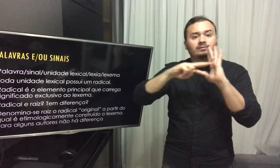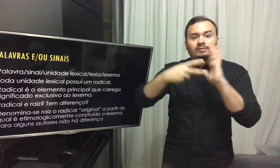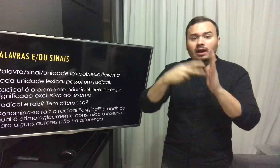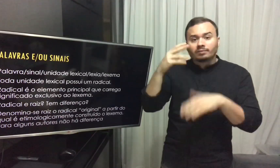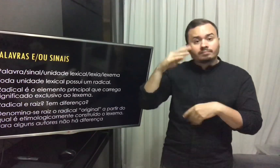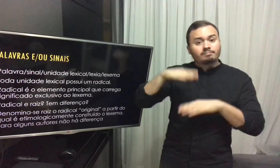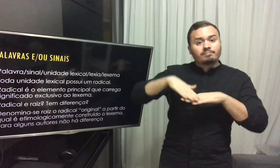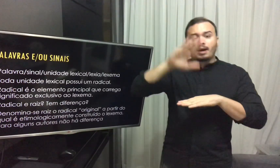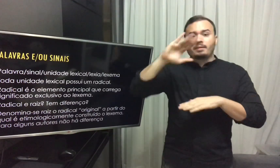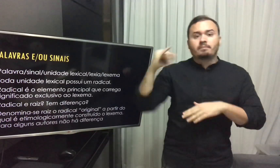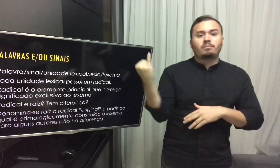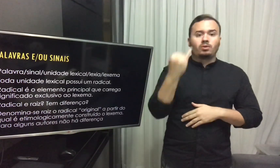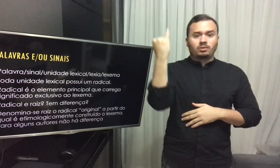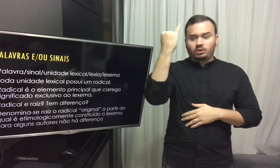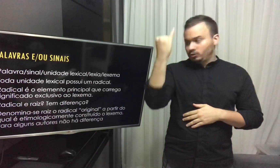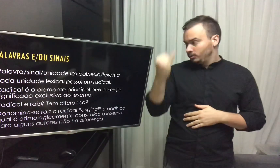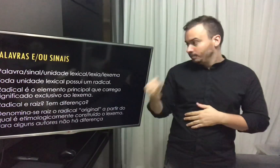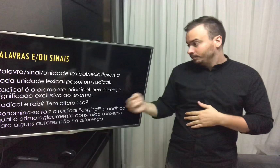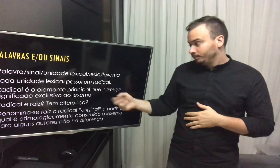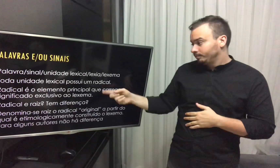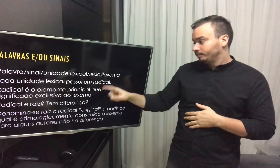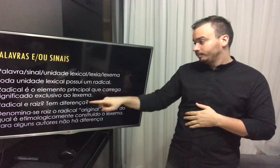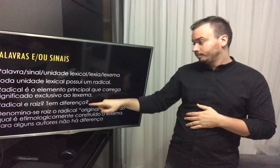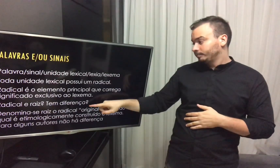principal, o elemento principal que carrega o significado